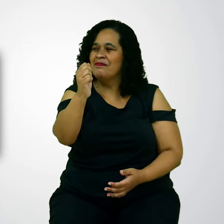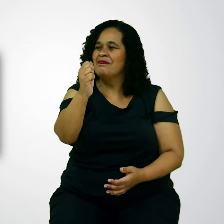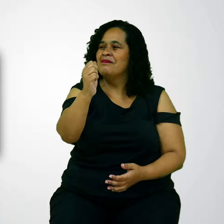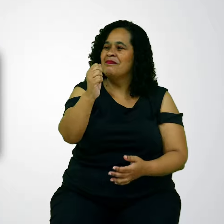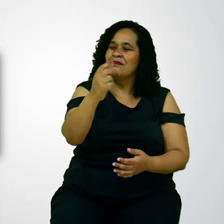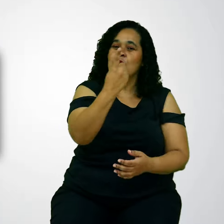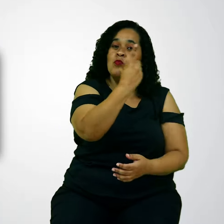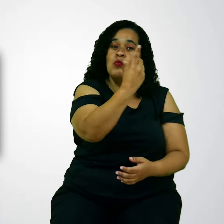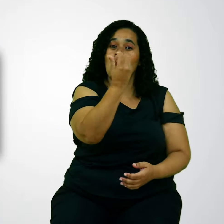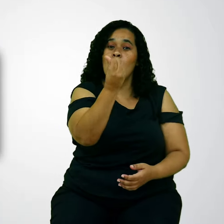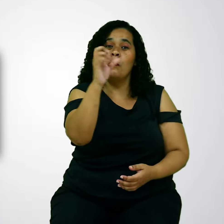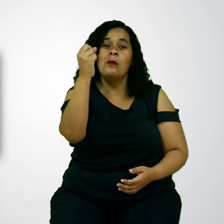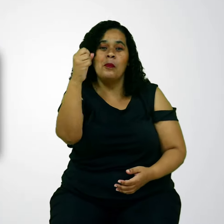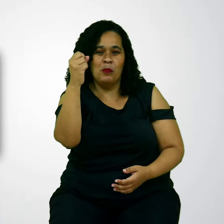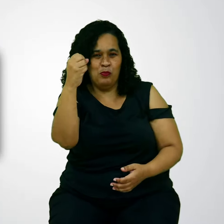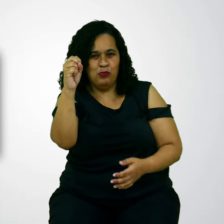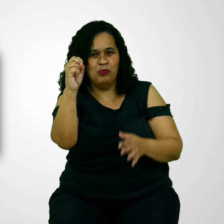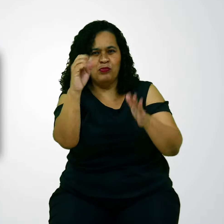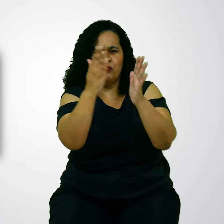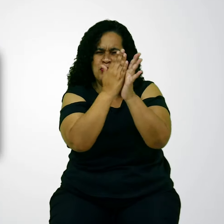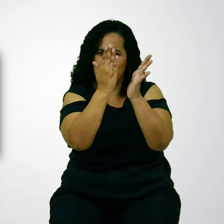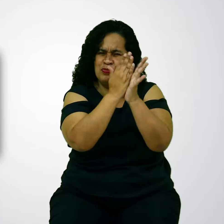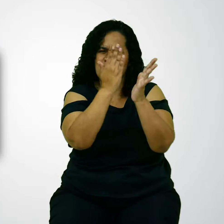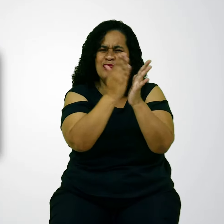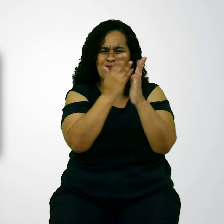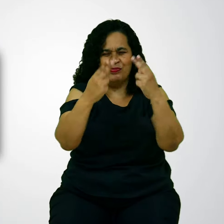Vai lá no seu inário. Depois a gente vai